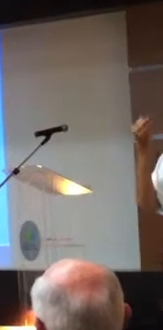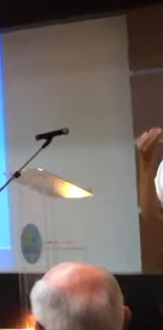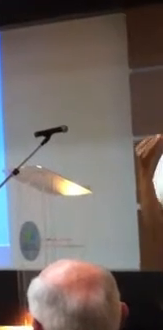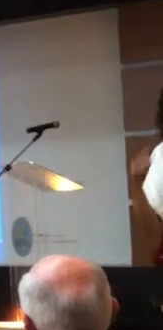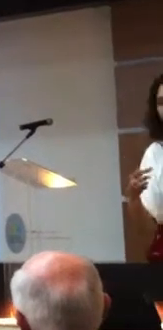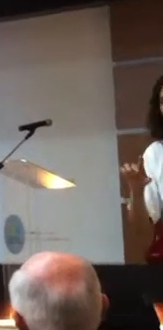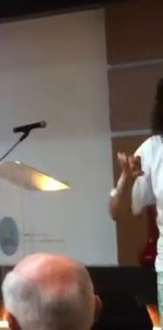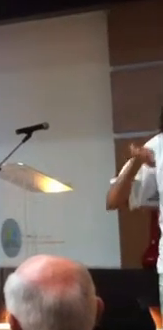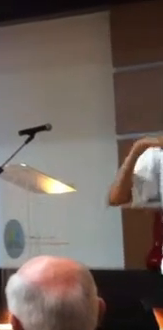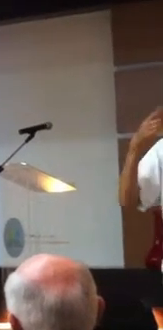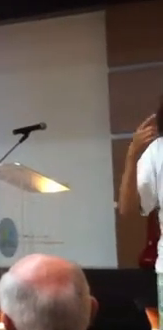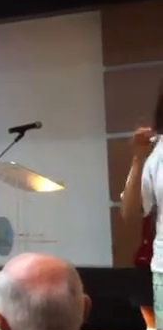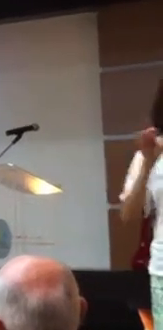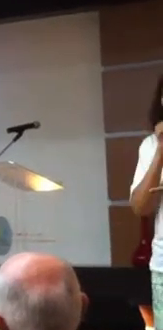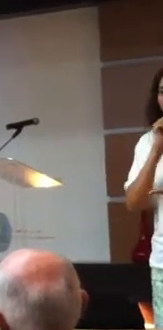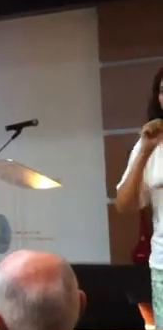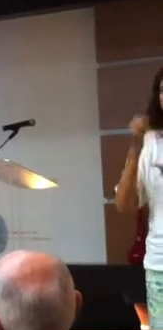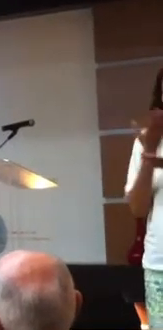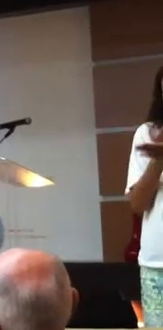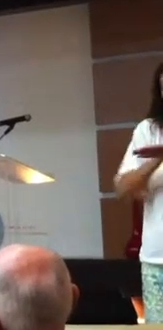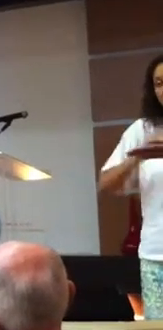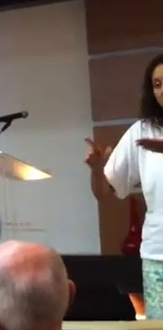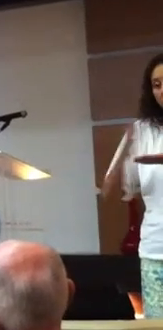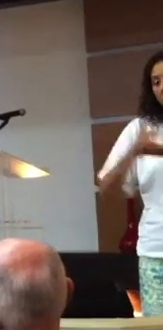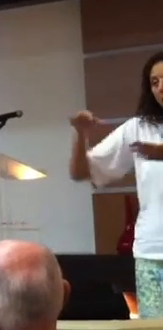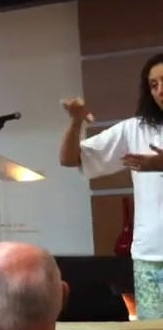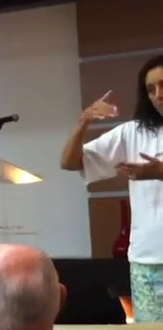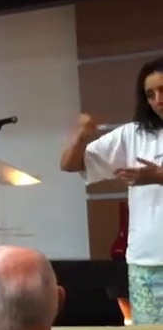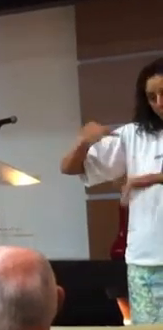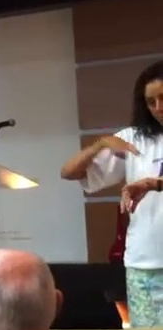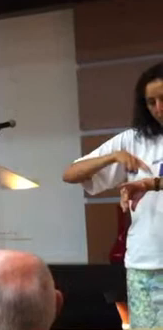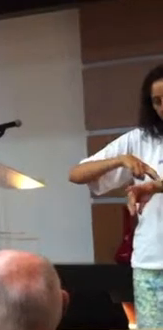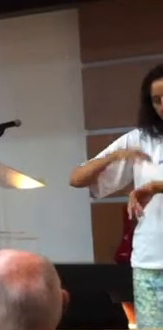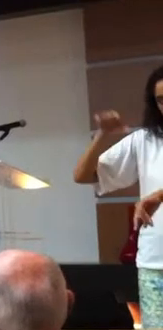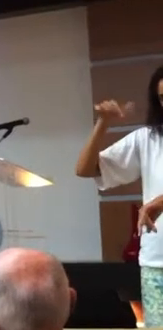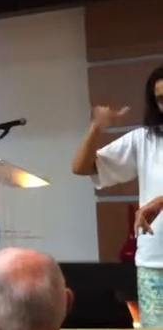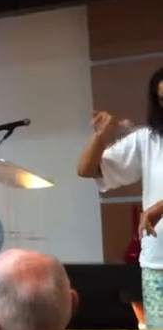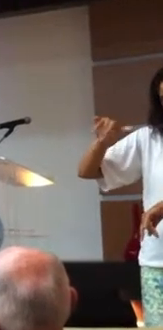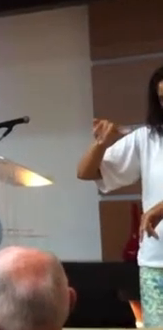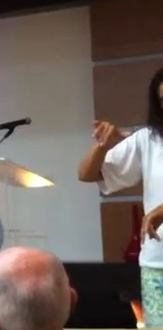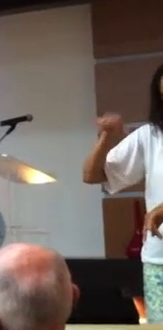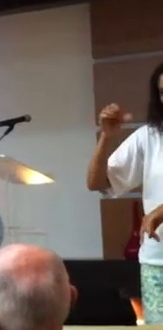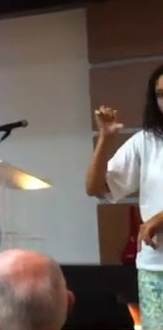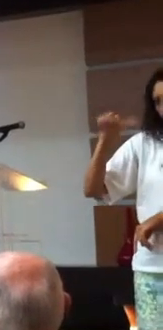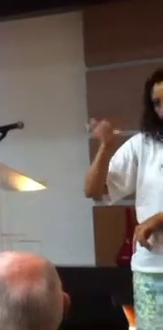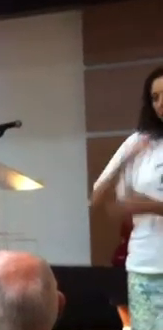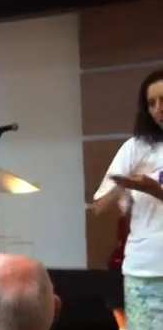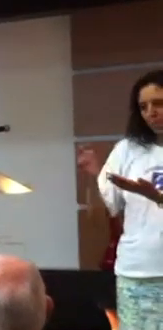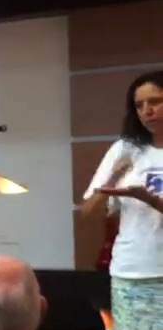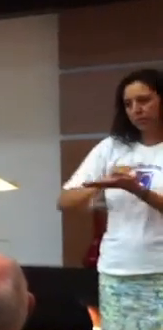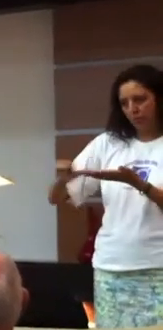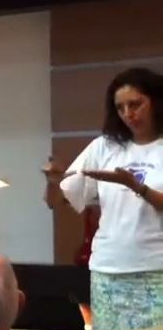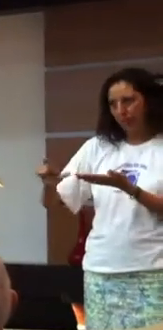mais através dos dias. A Escola Sabatina começa amanhã às 9:30. Sabbath school starts tomorrow at